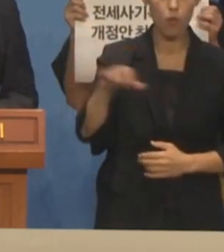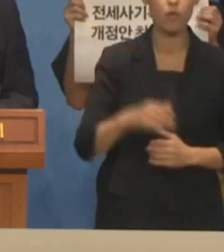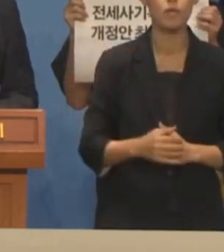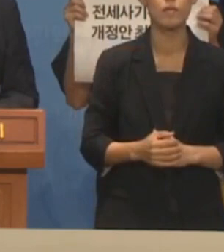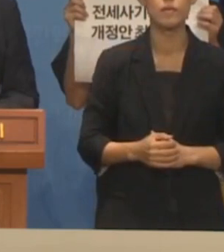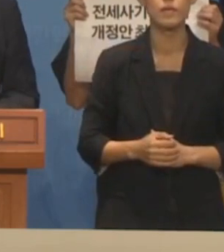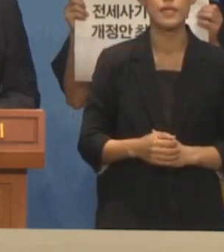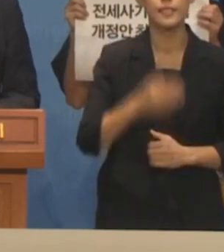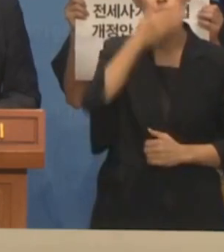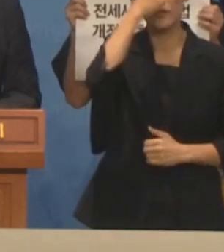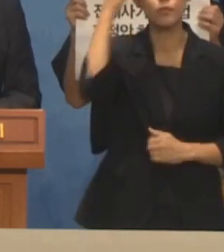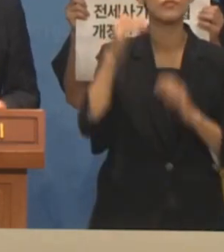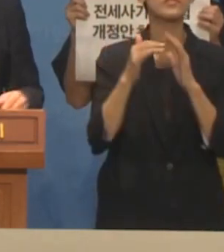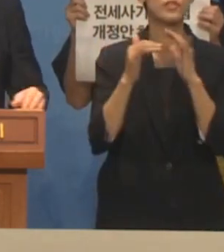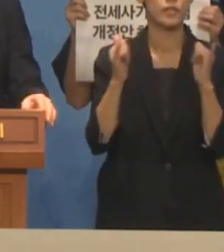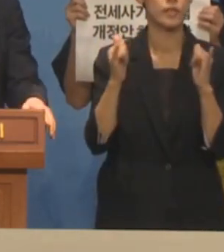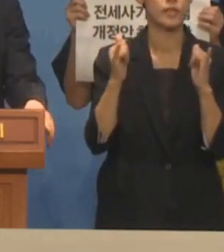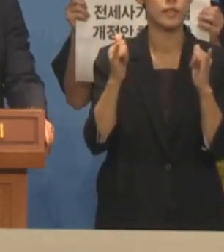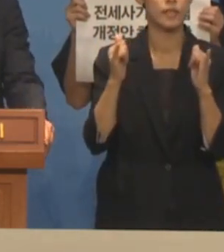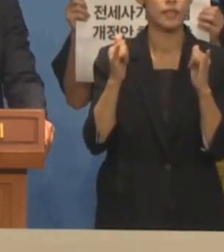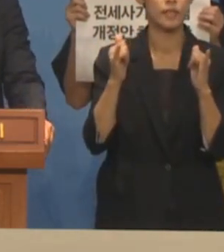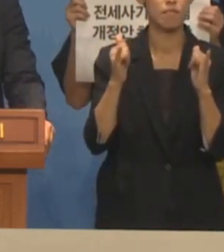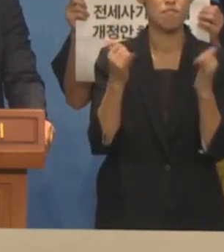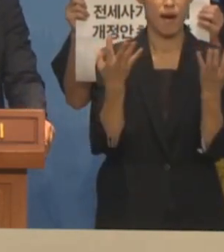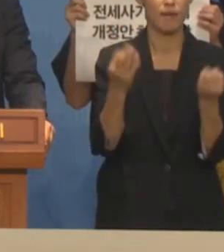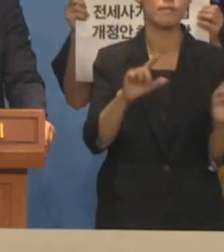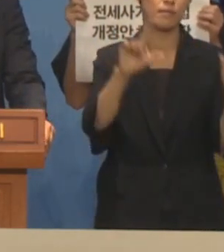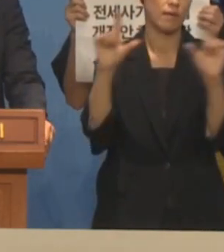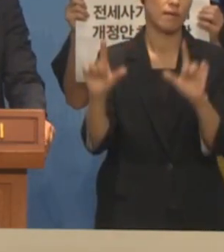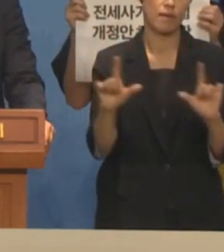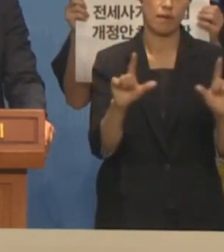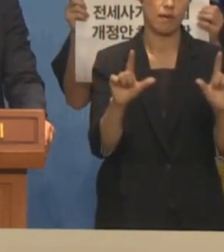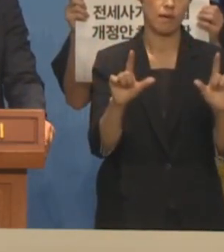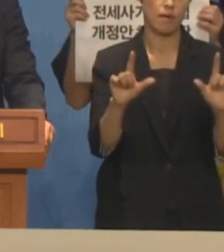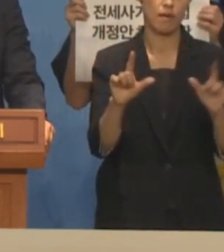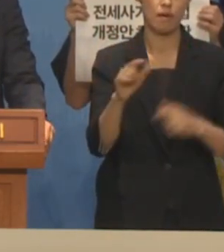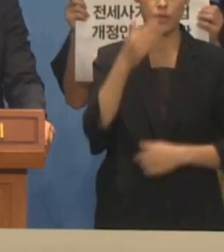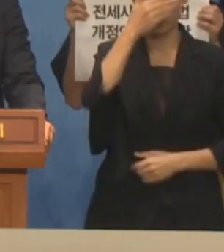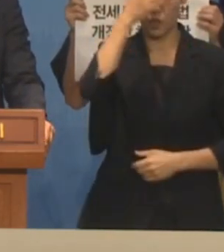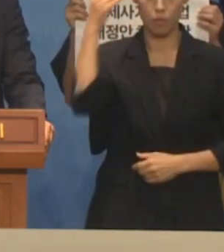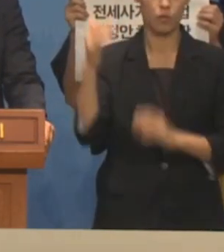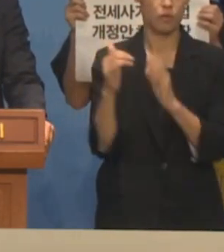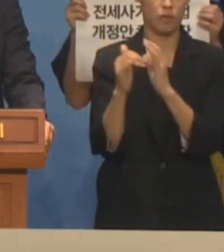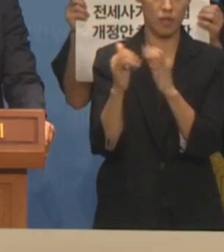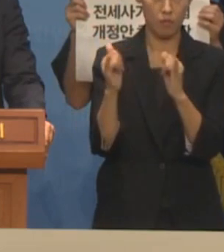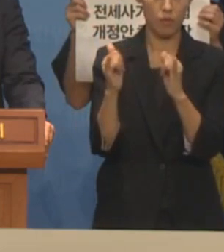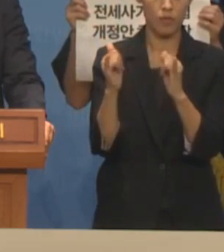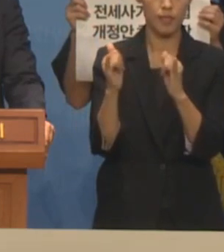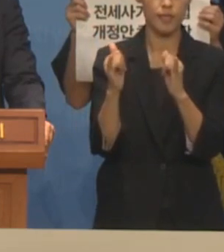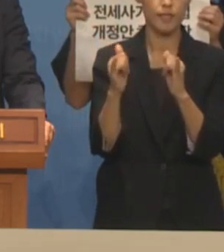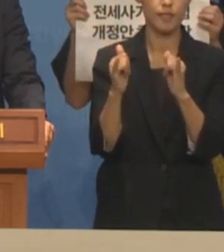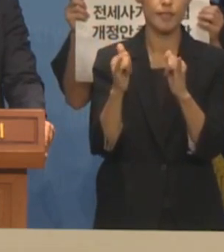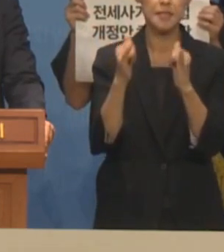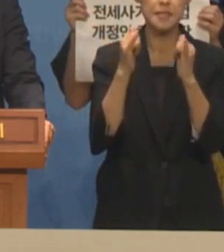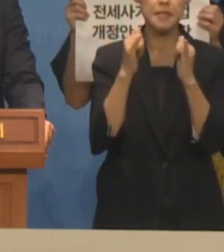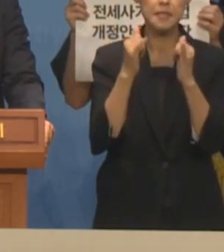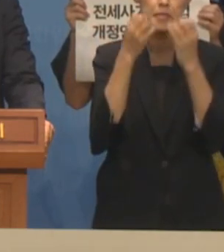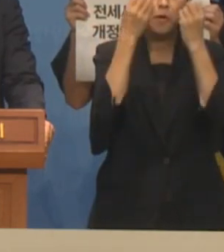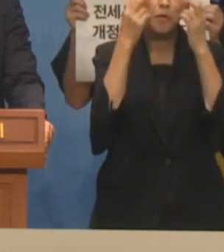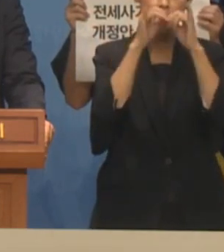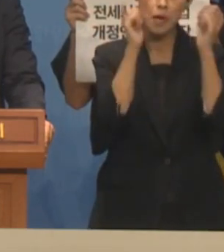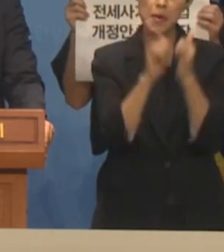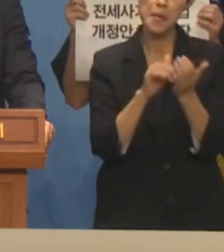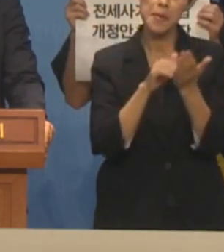젊은 청년 세대들이 많고 보통 이제 젊은 청년 세대들이 사회 초년생 생활을 시작하는